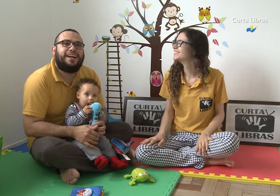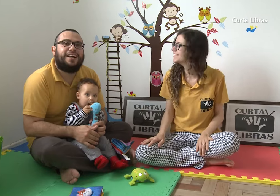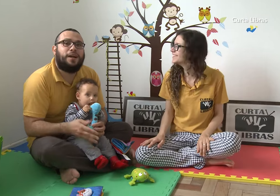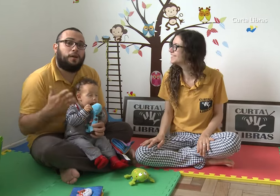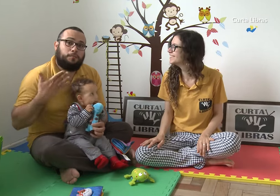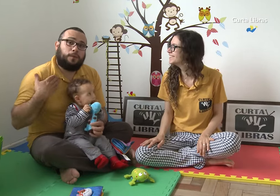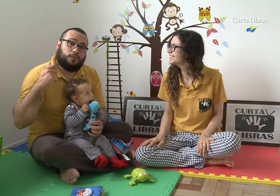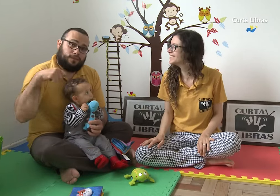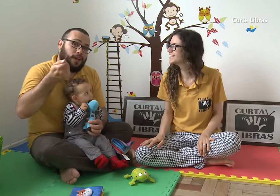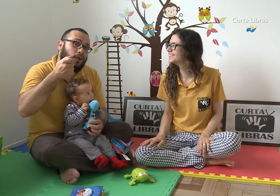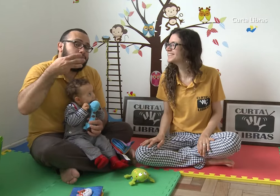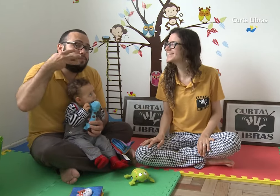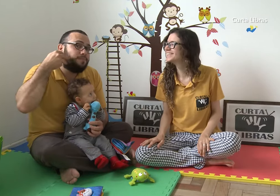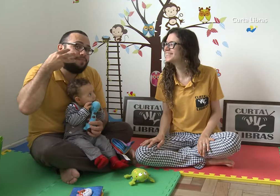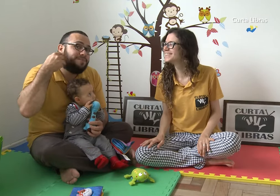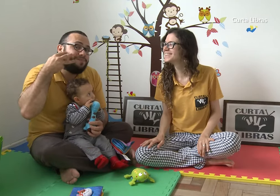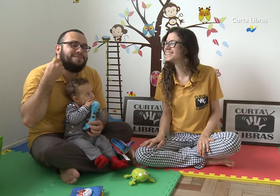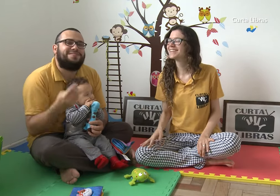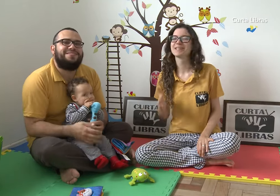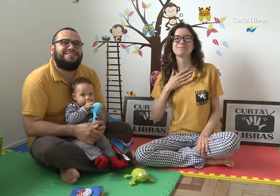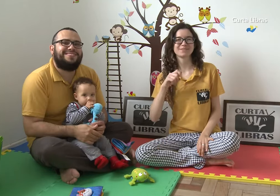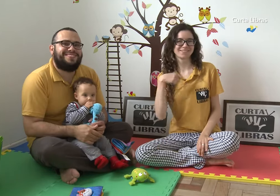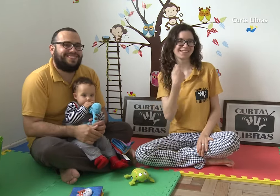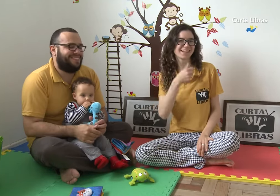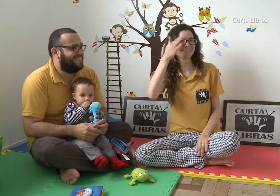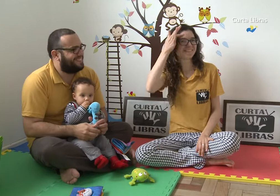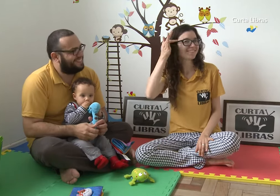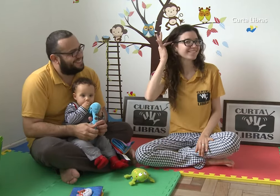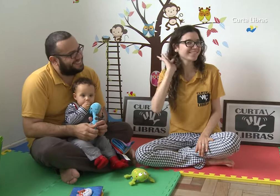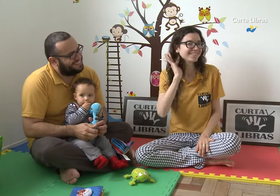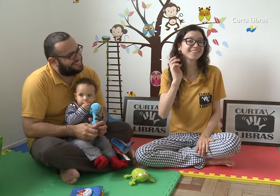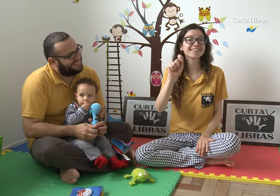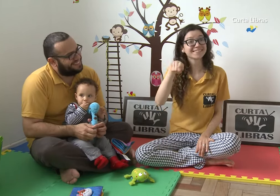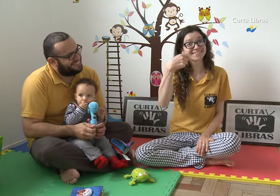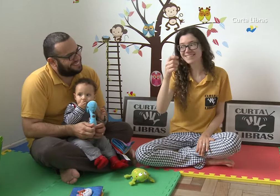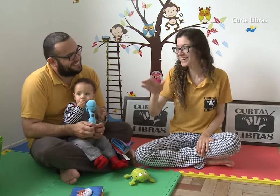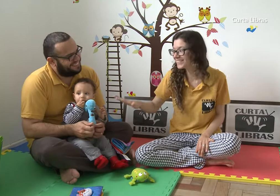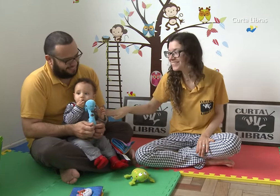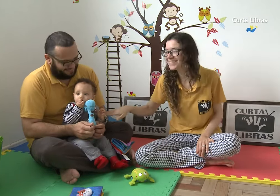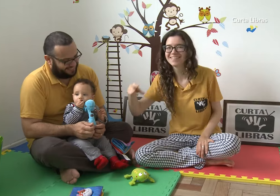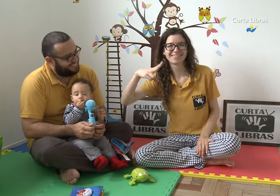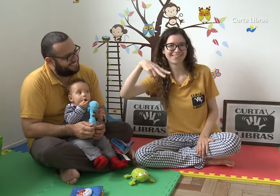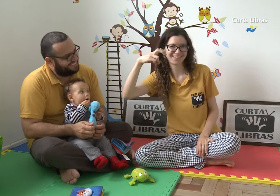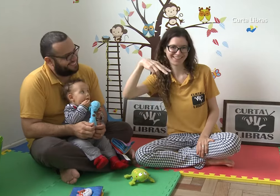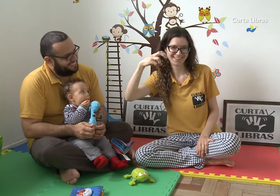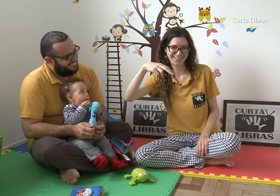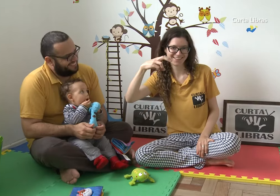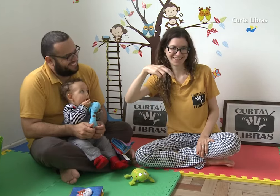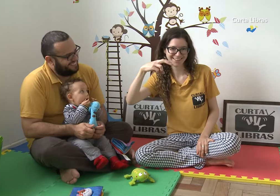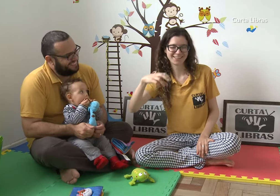Eu sou o Fabiano e esse é o meu sinal. Eu sou a Franciele e esse é o meu sinal. E essa é a Fiorella e esse é o sinal